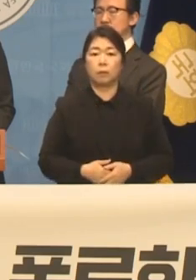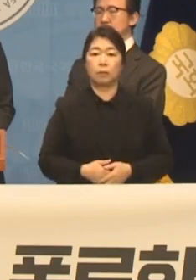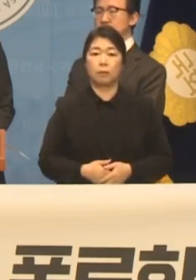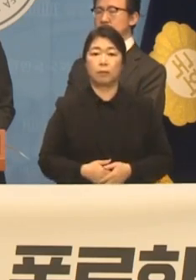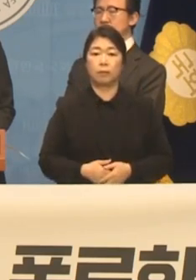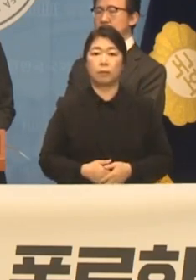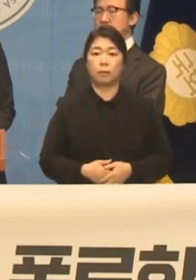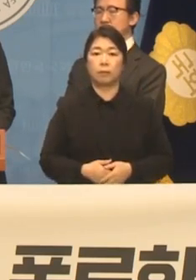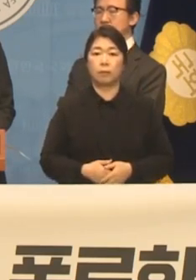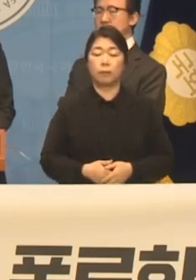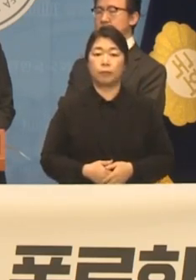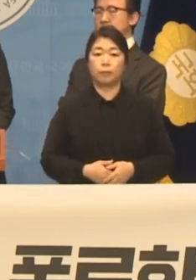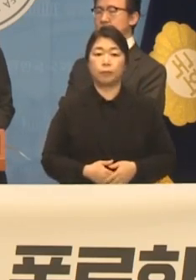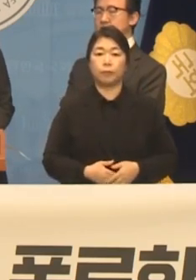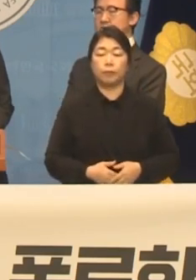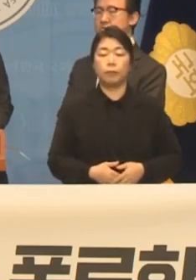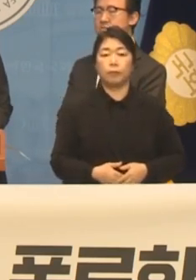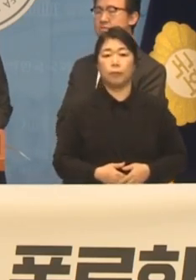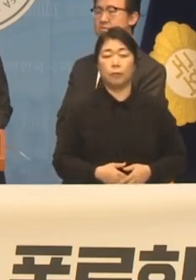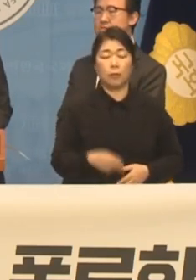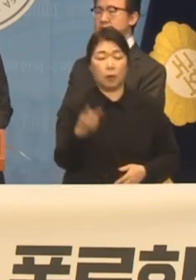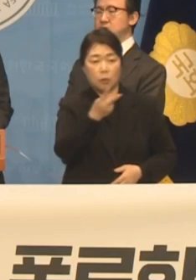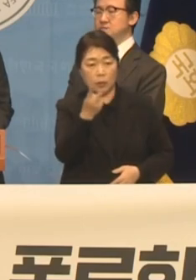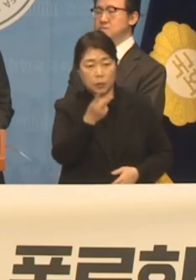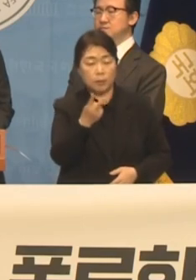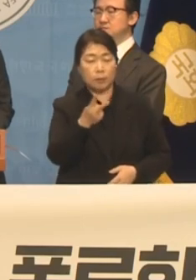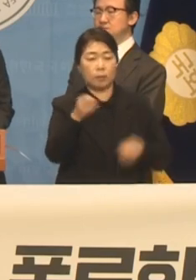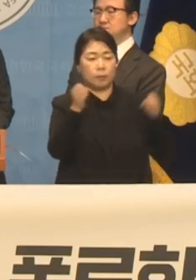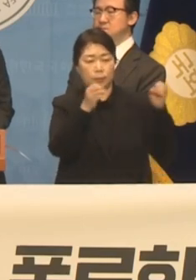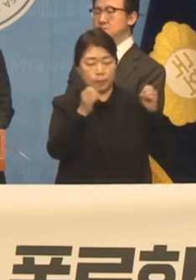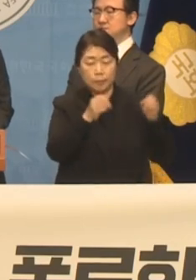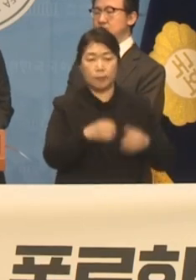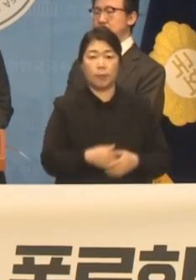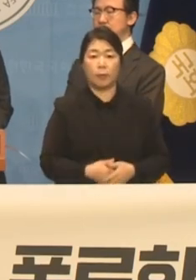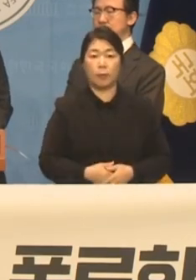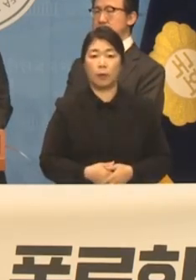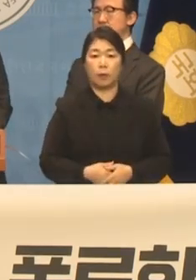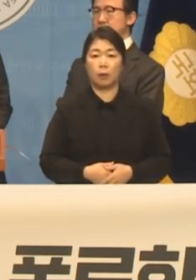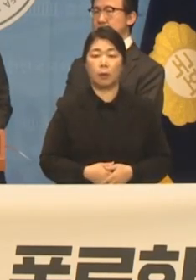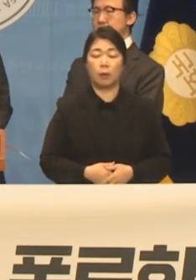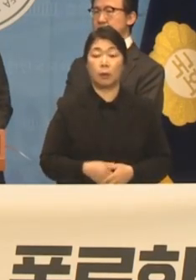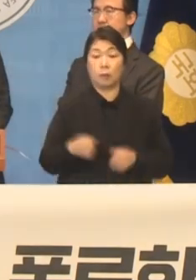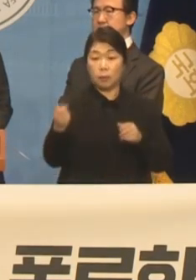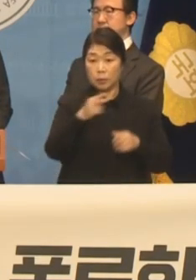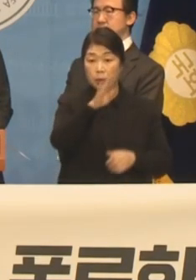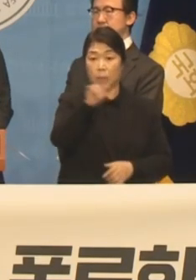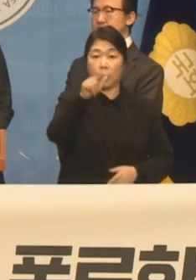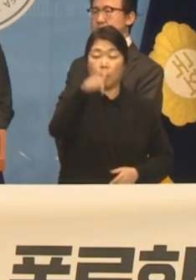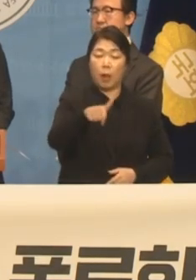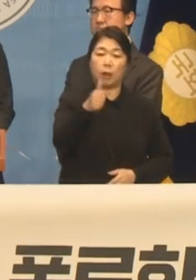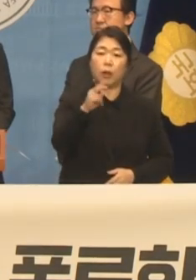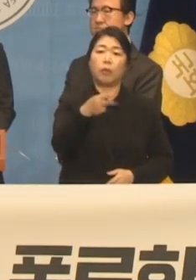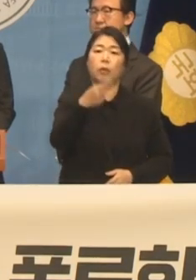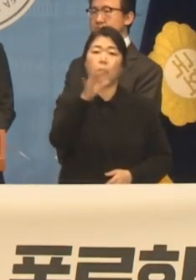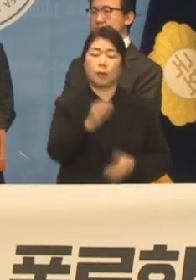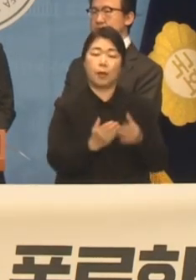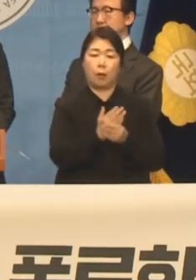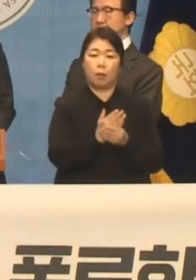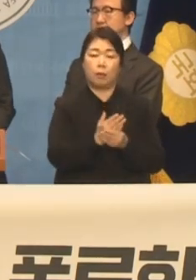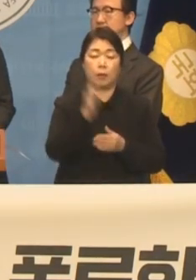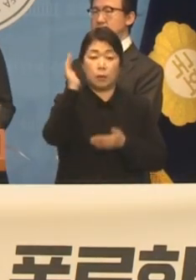통화하고 관계를 맺어왔습니다 백현동 사건에 대해서 말씀드리겠습니다 이재명은 평소에 늘